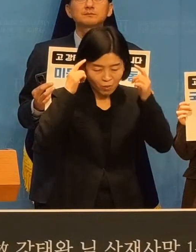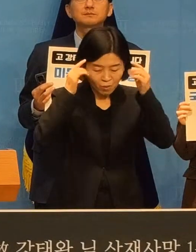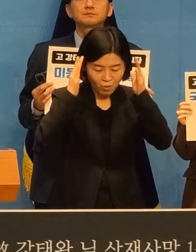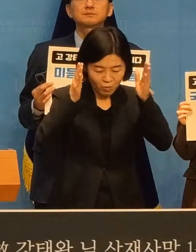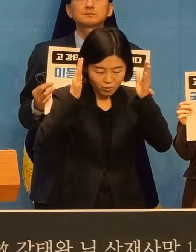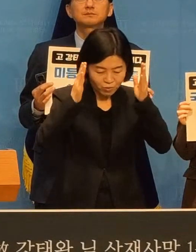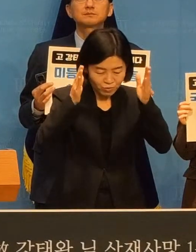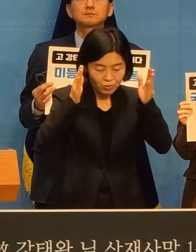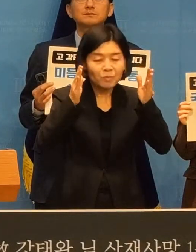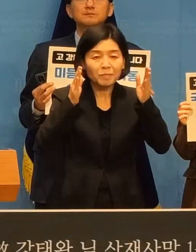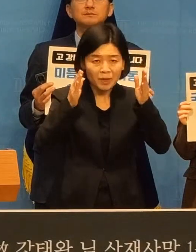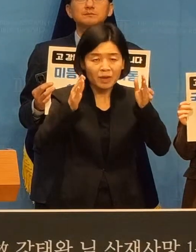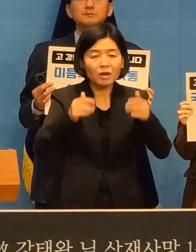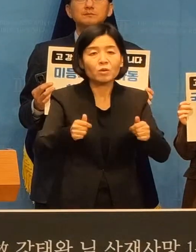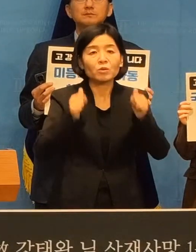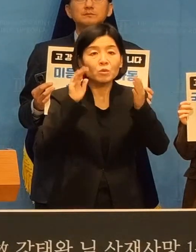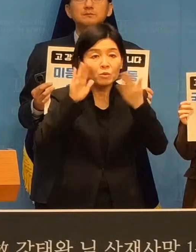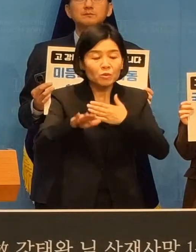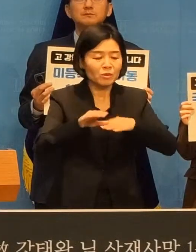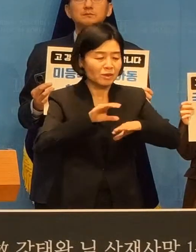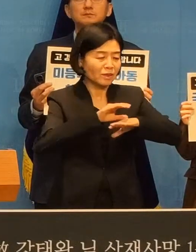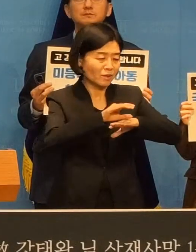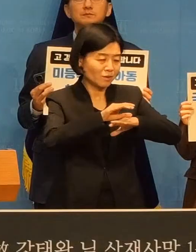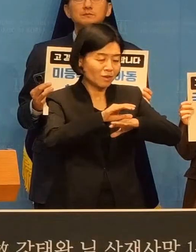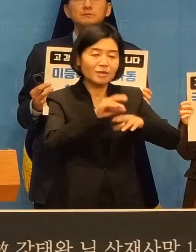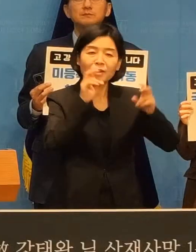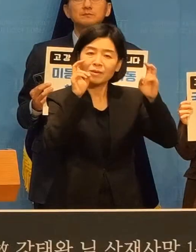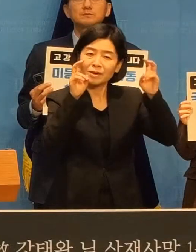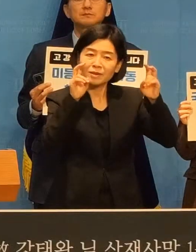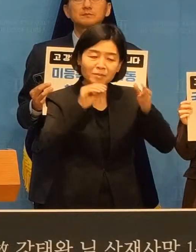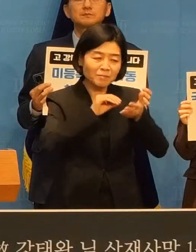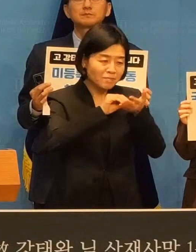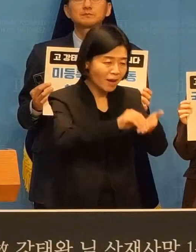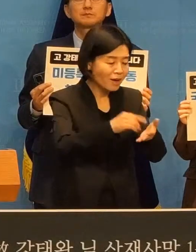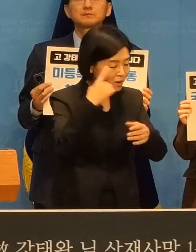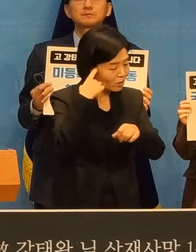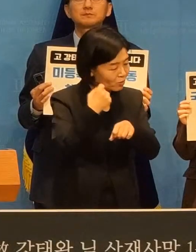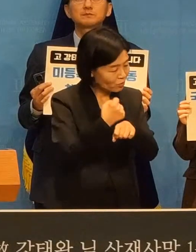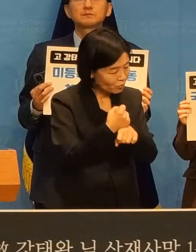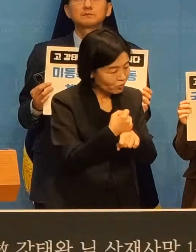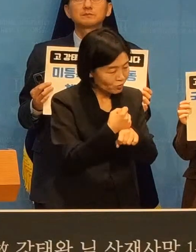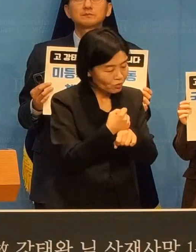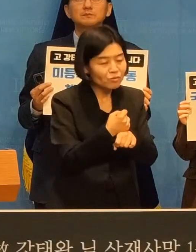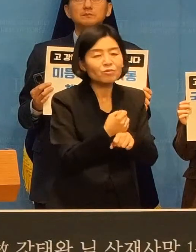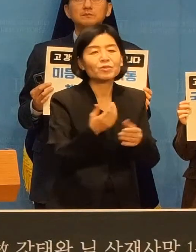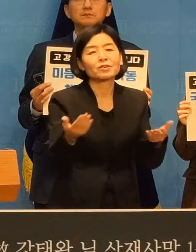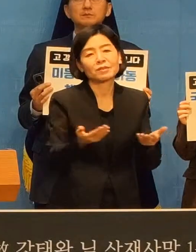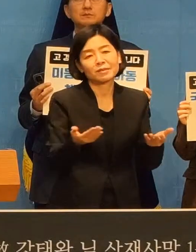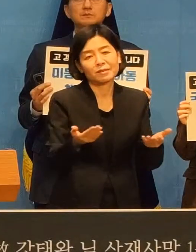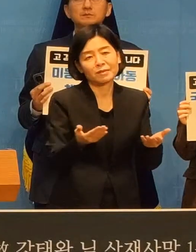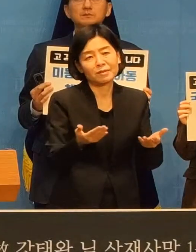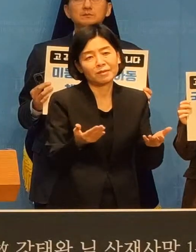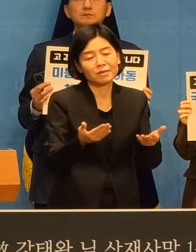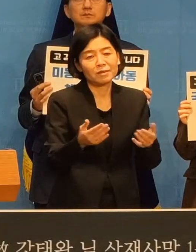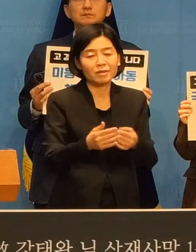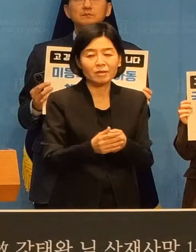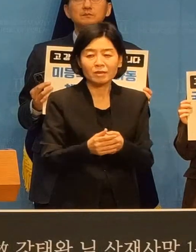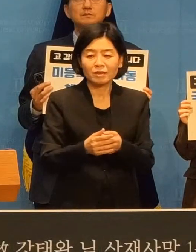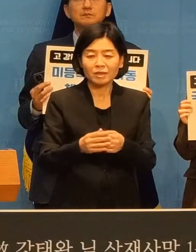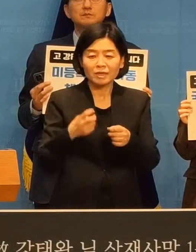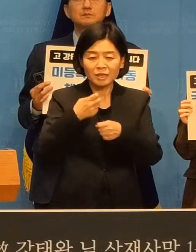졸업하고 나서는 자동차 회사의 연구원이 됐어요. 그런데 우리가 26년을 같이